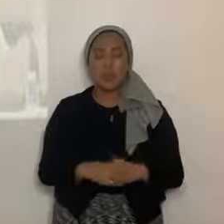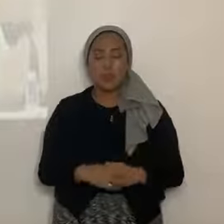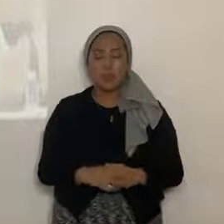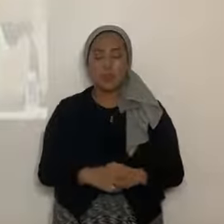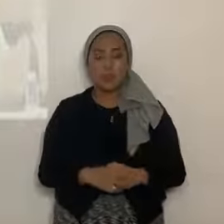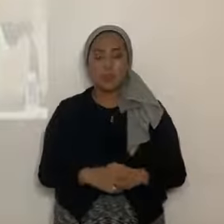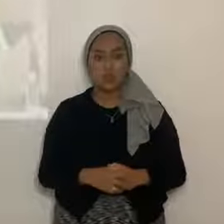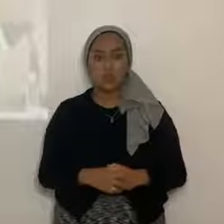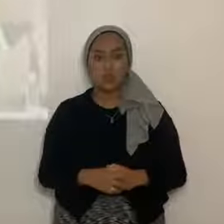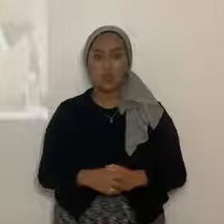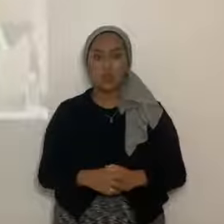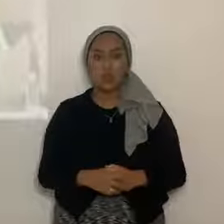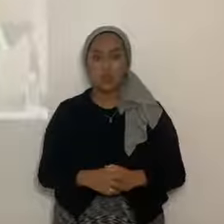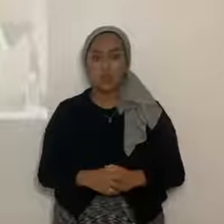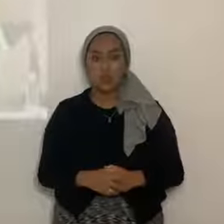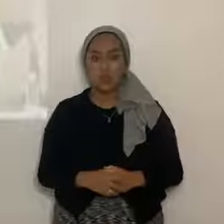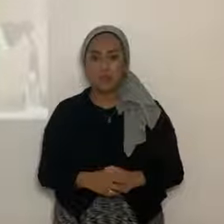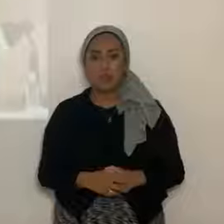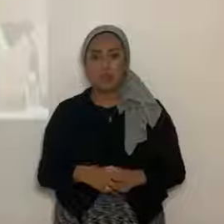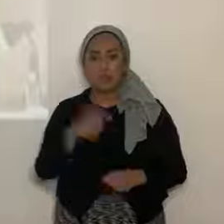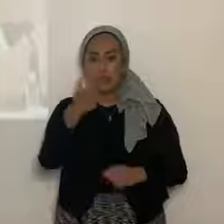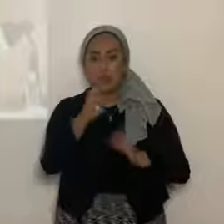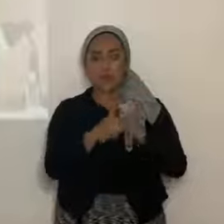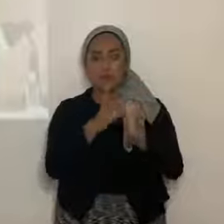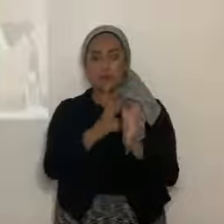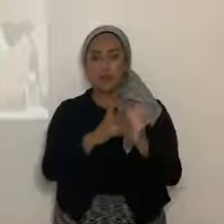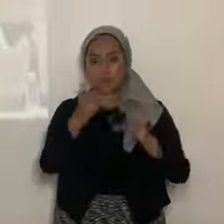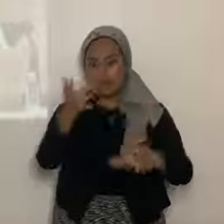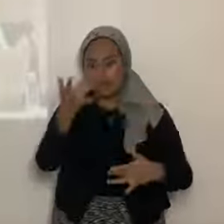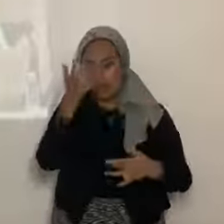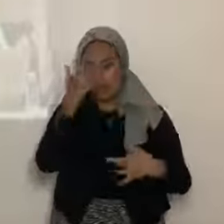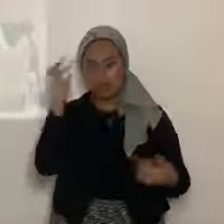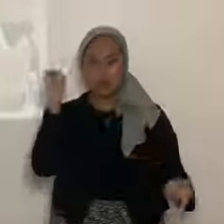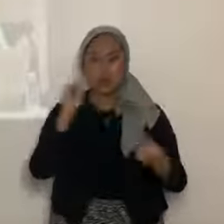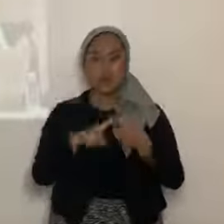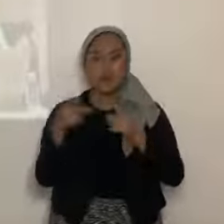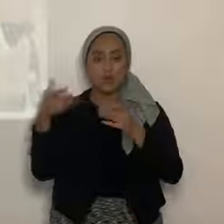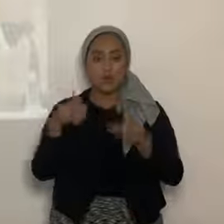Mashiach. Vean un video. Enfermedades hasta la muerte.